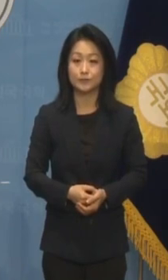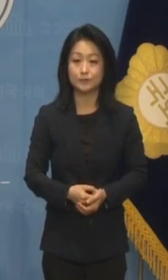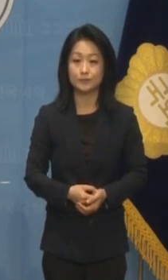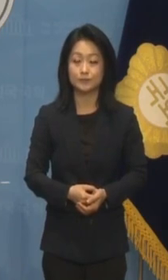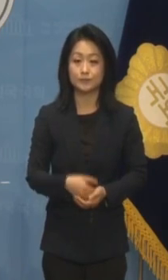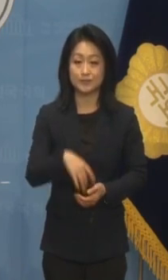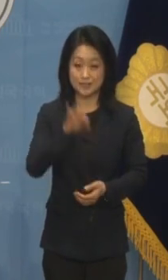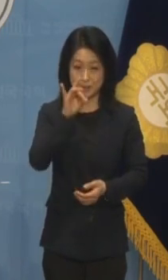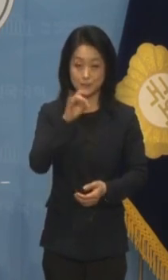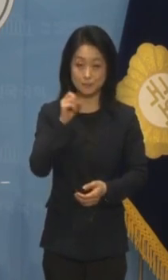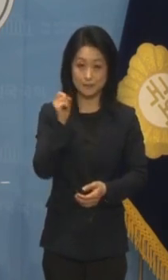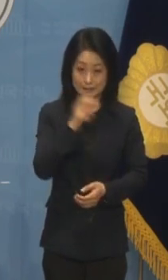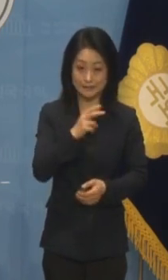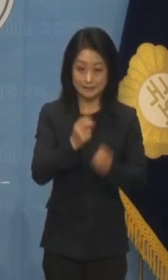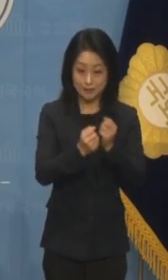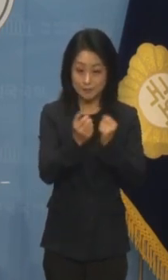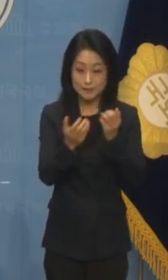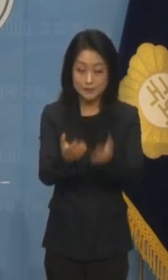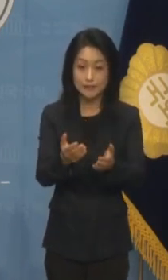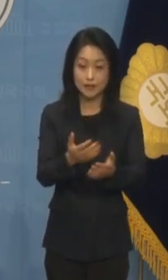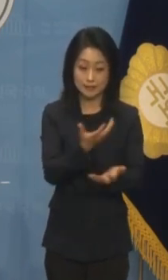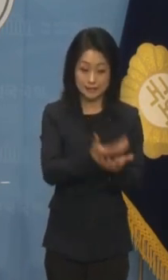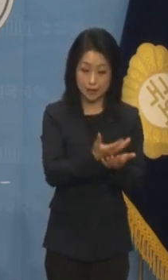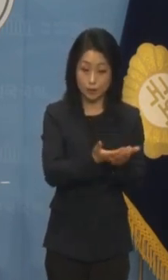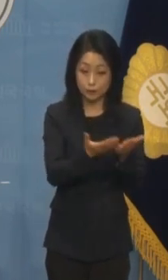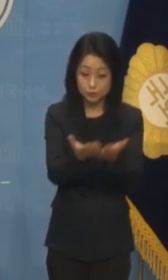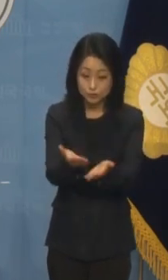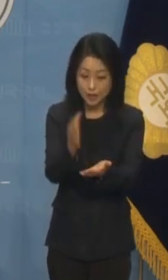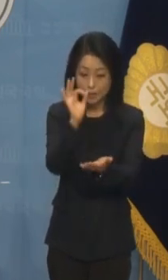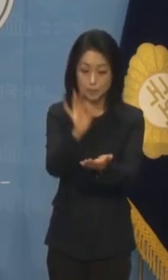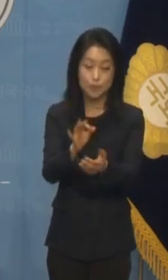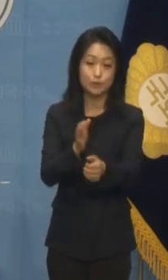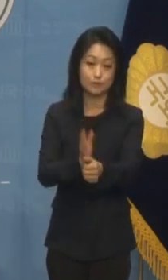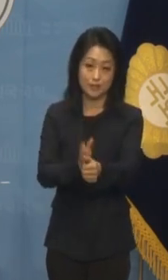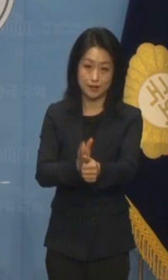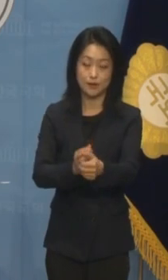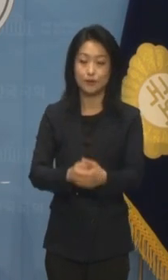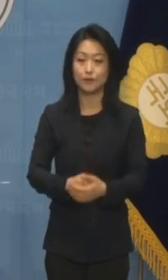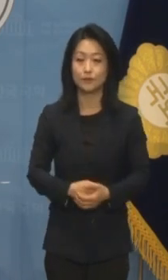되돌아서 그 자료를 보낼 테니까 봐주시고요.